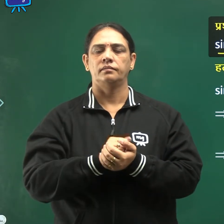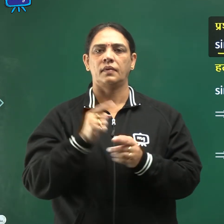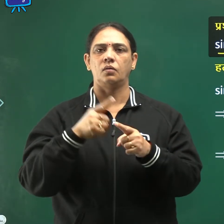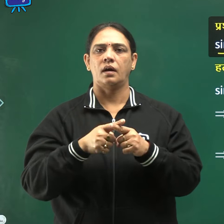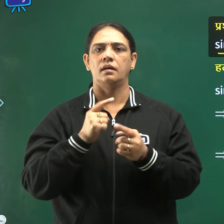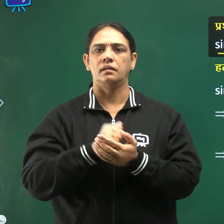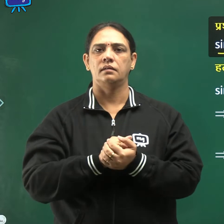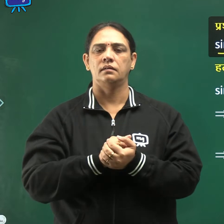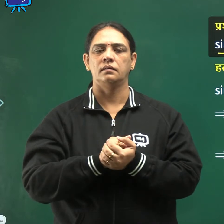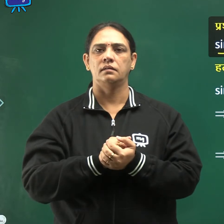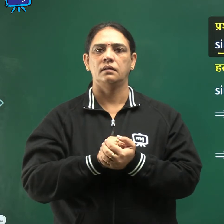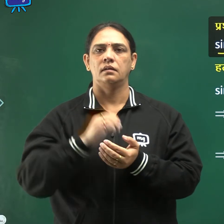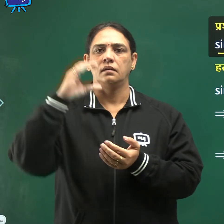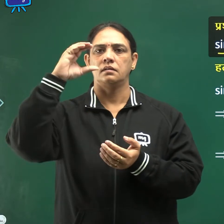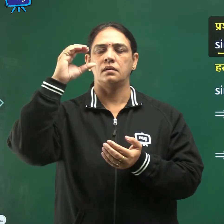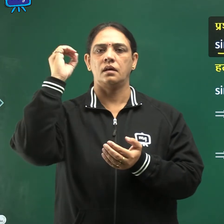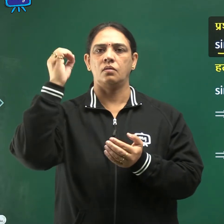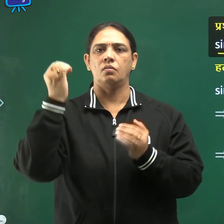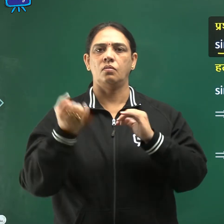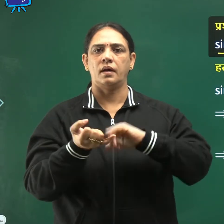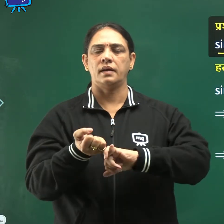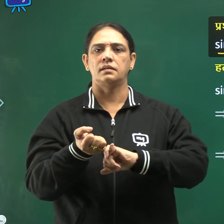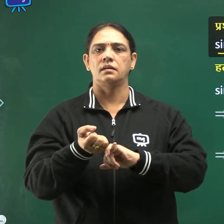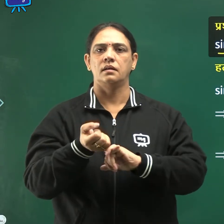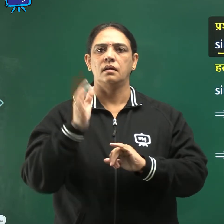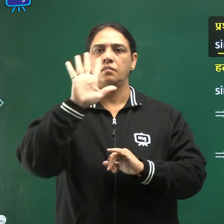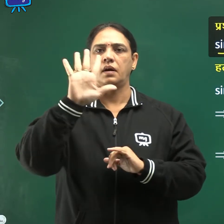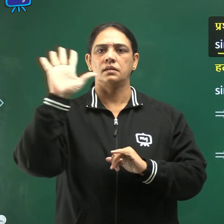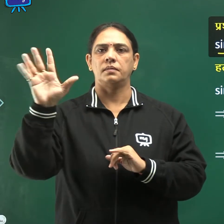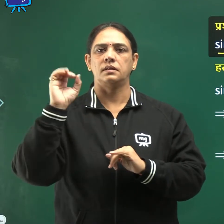गुणा कॉस 55 डिग्री